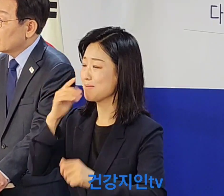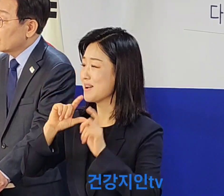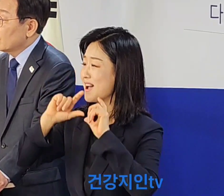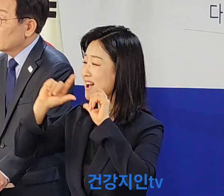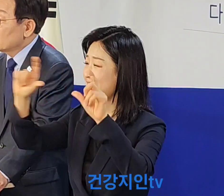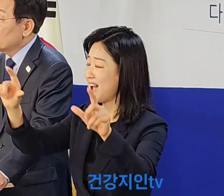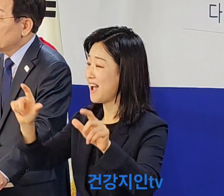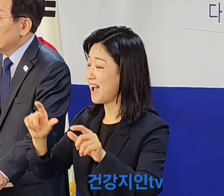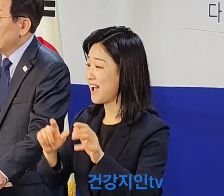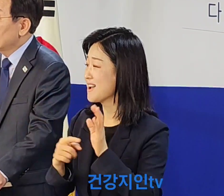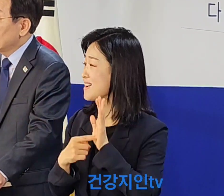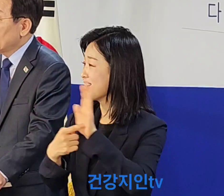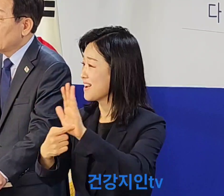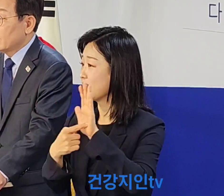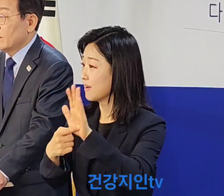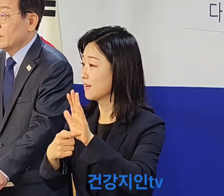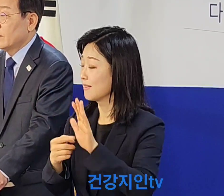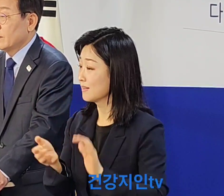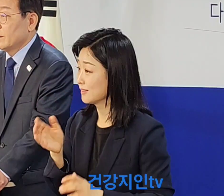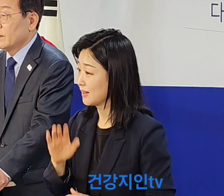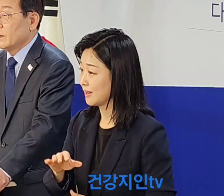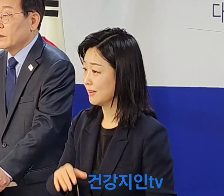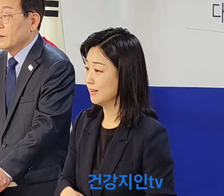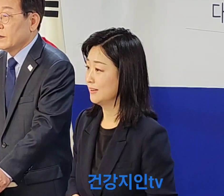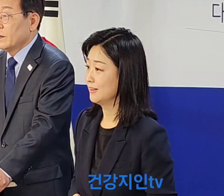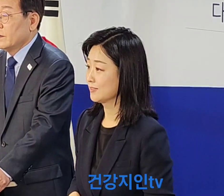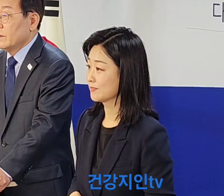하고 추진을 했는데